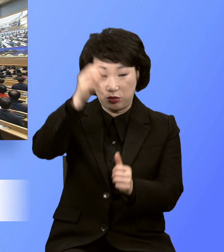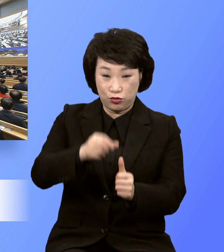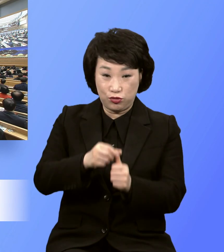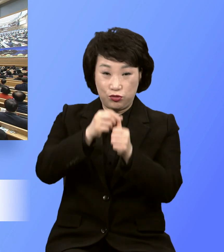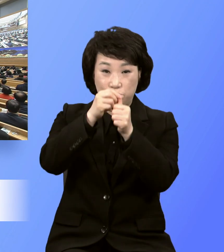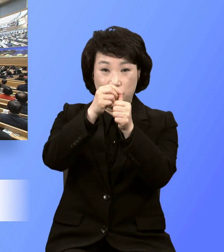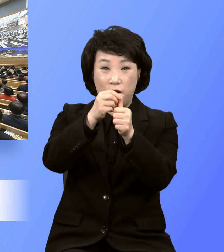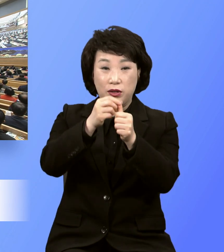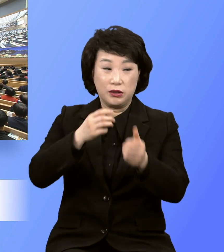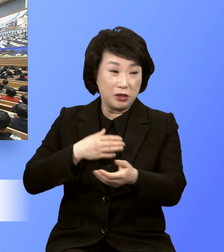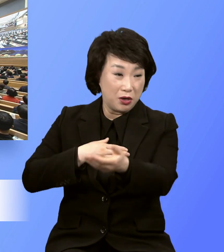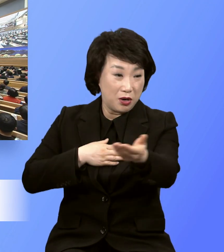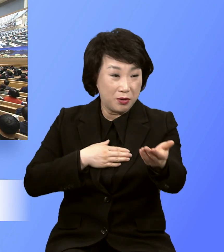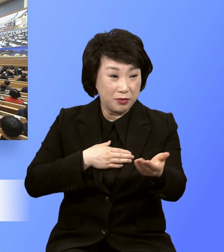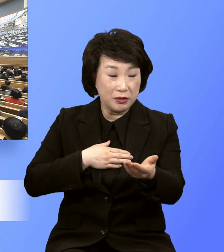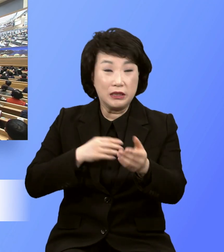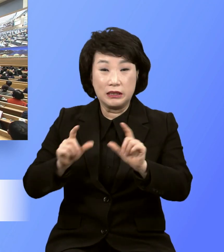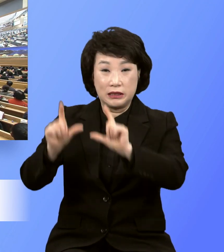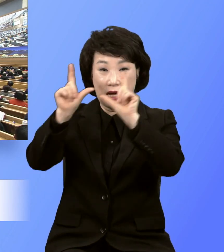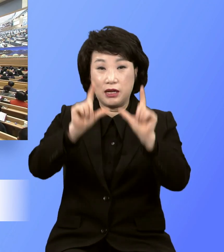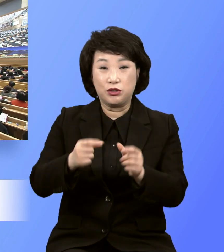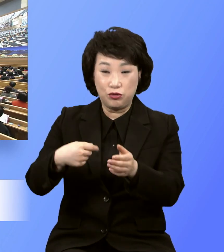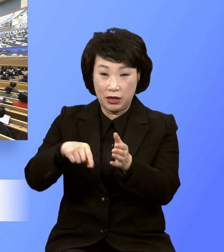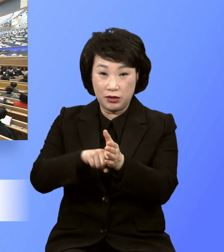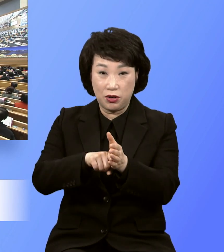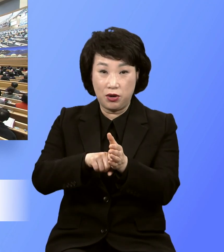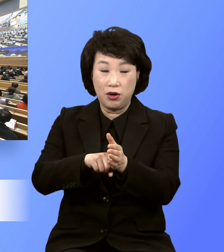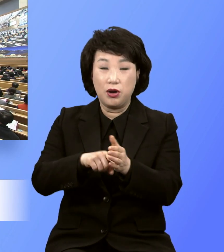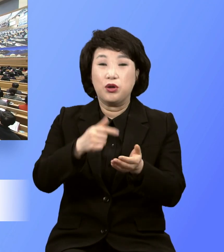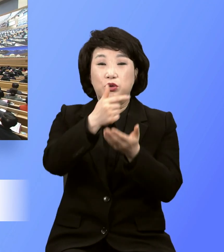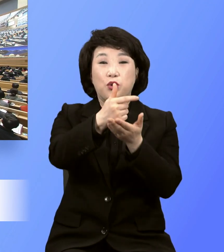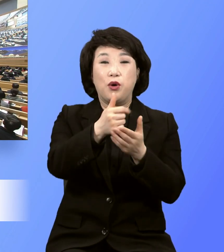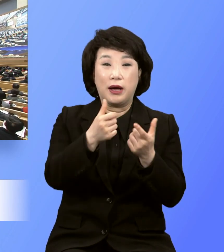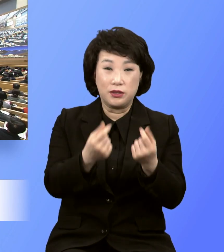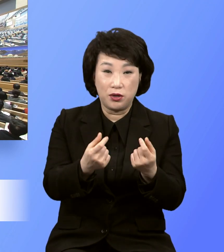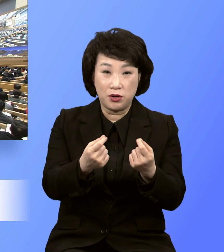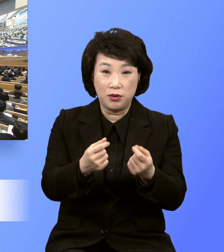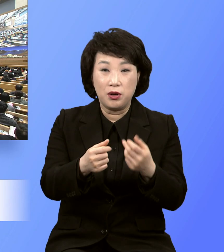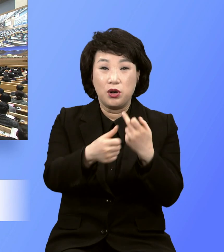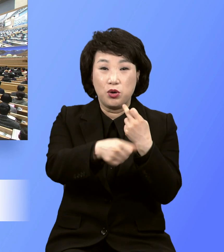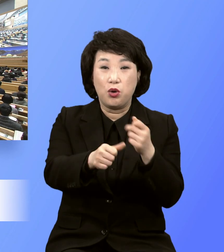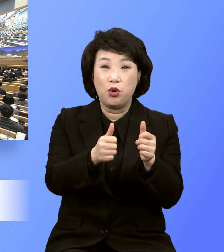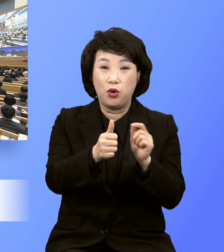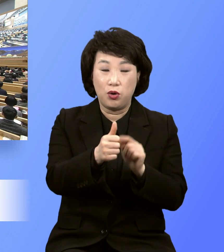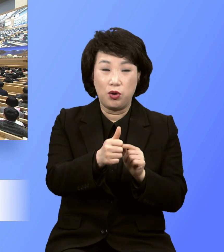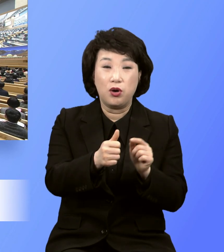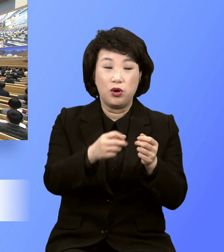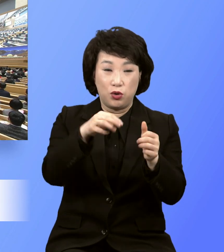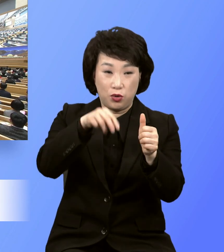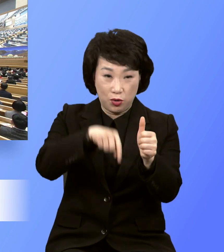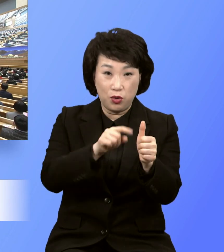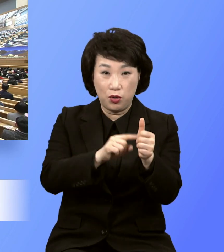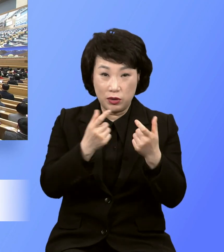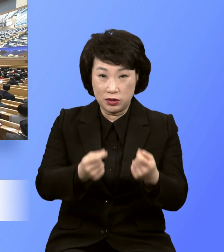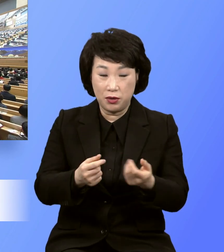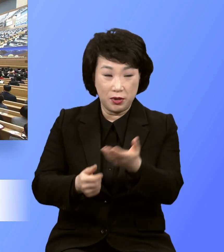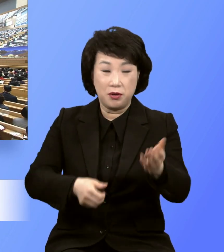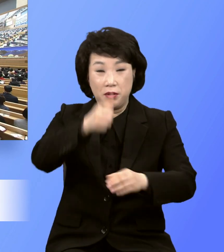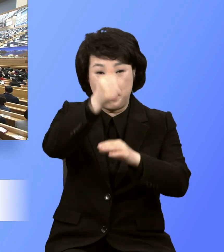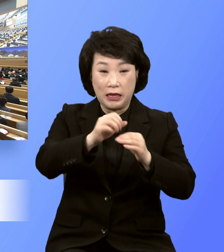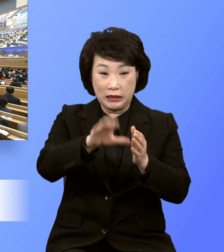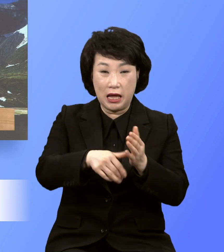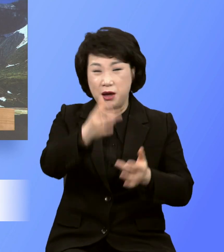구원하여 여러분들이여 살려내기 위해서 노아와 같이 롯과 같이 최후의 날에 불에